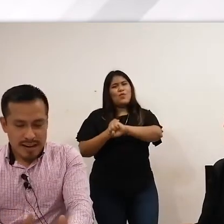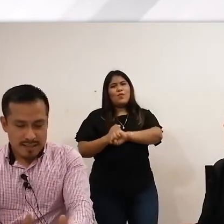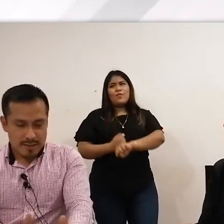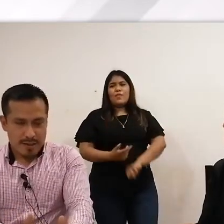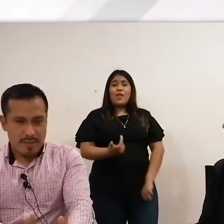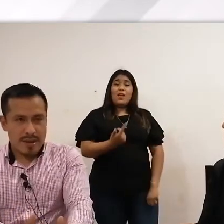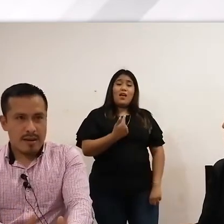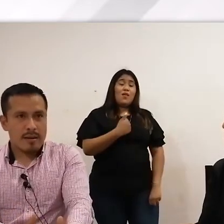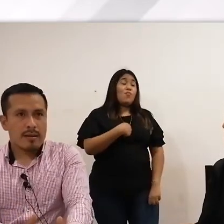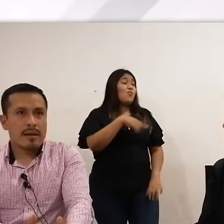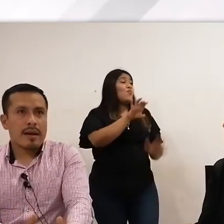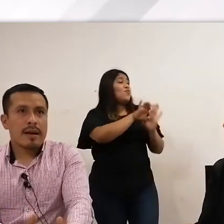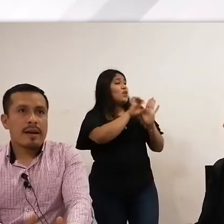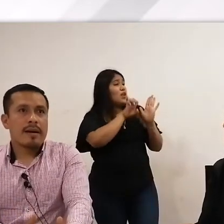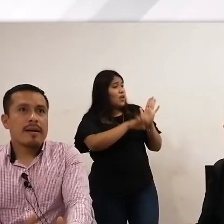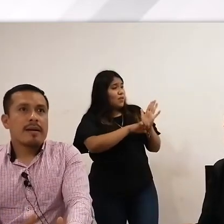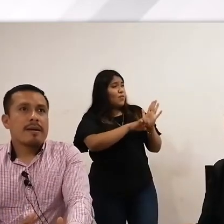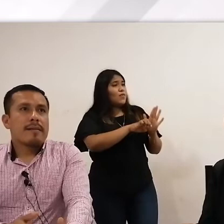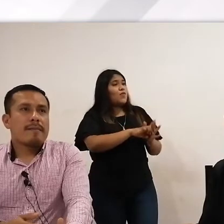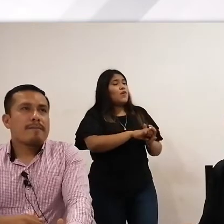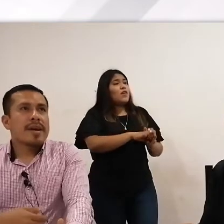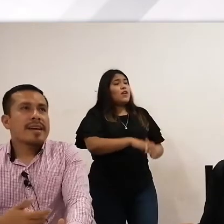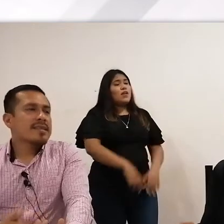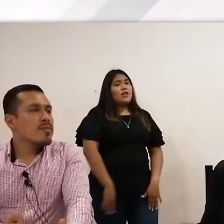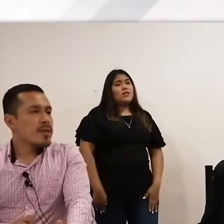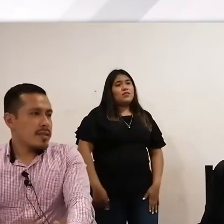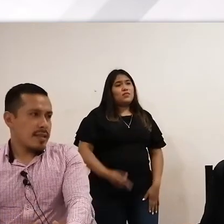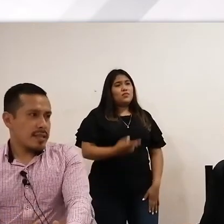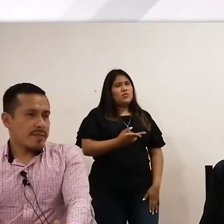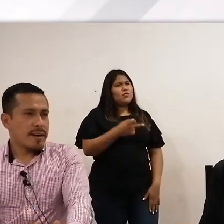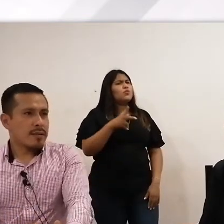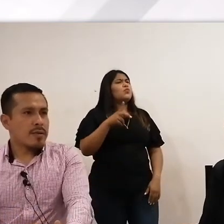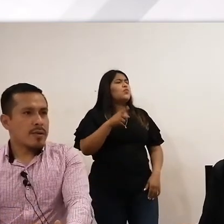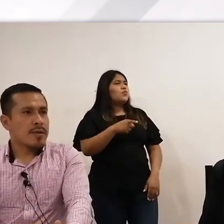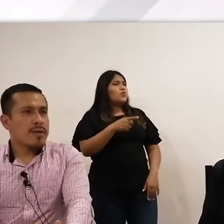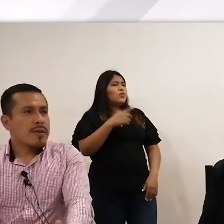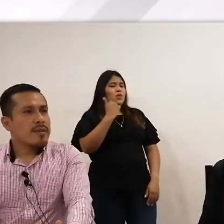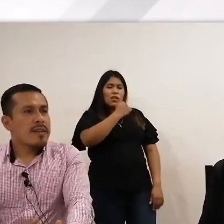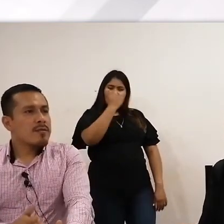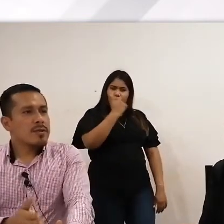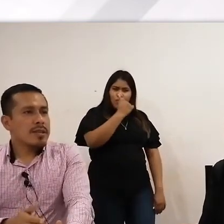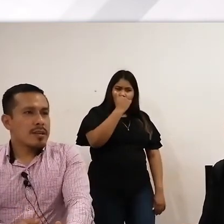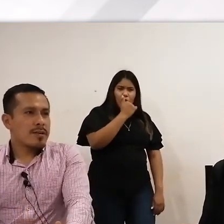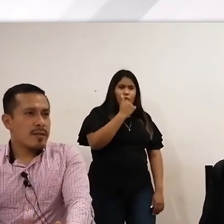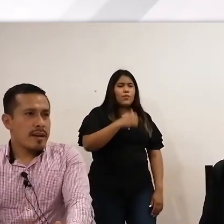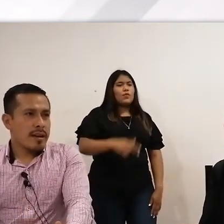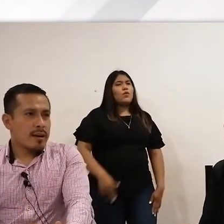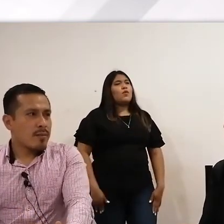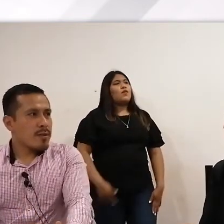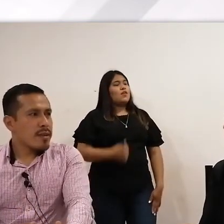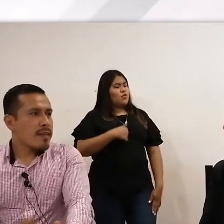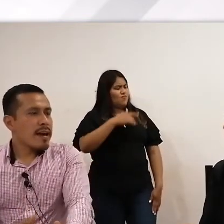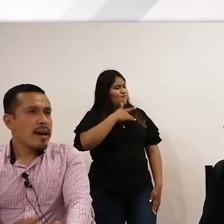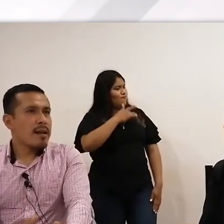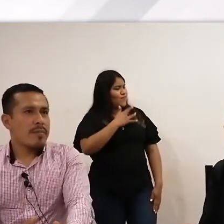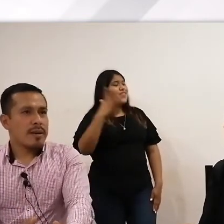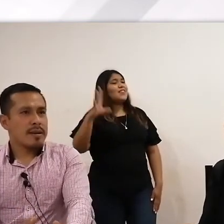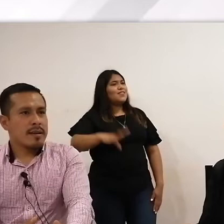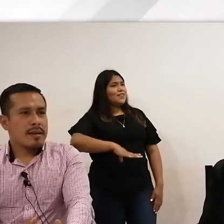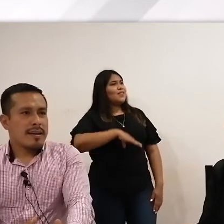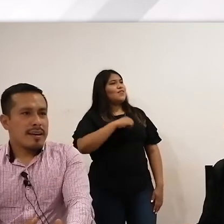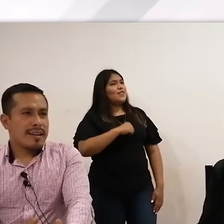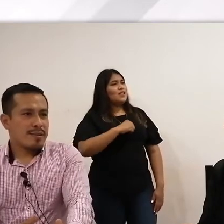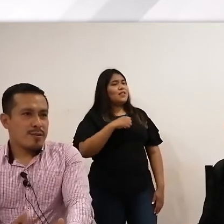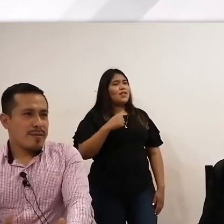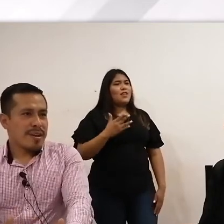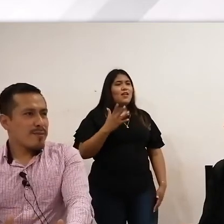Tengo un caso también que me es muy satisfactorio de un chico de la comunidad de